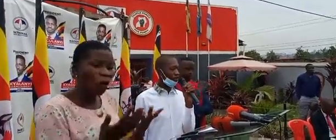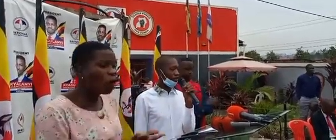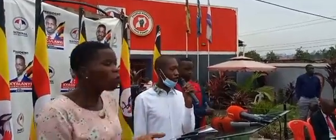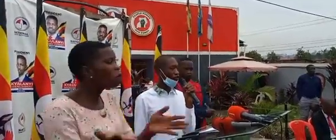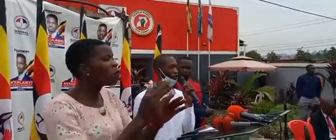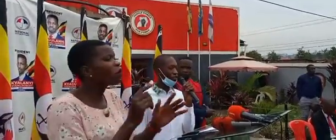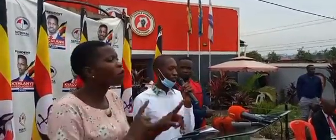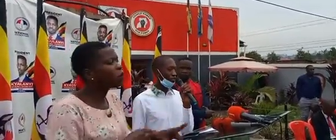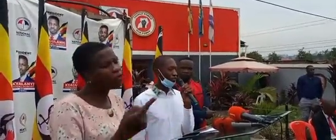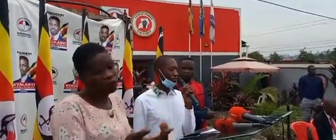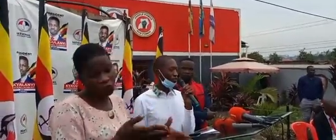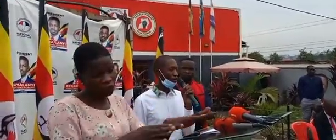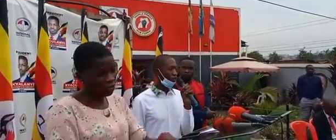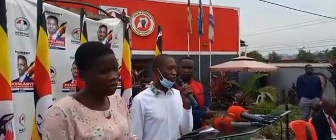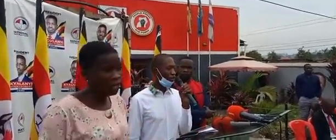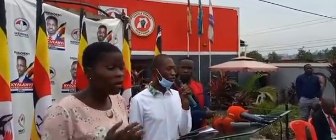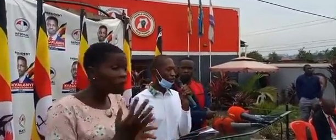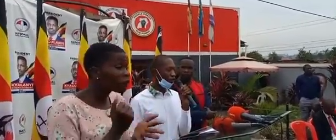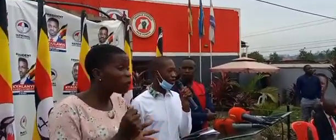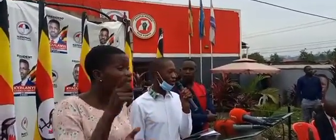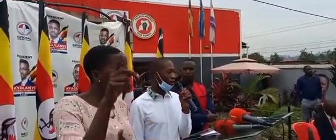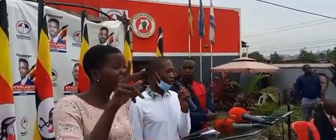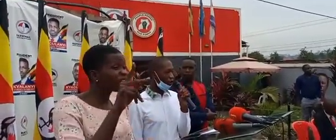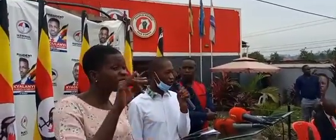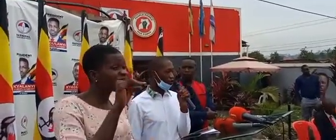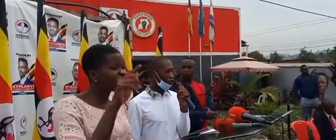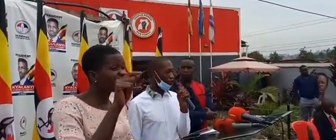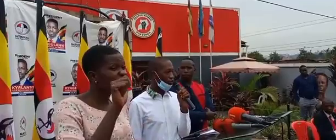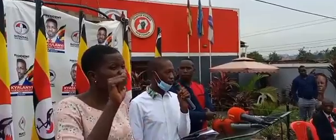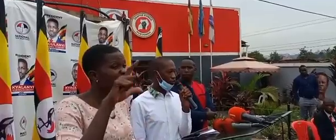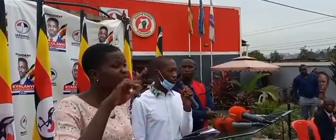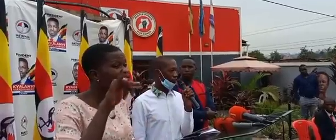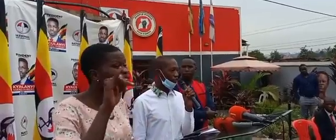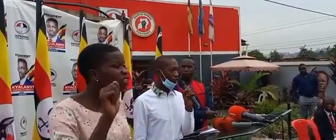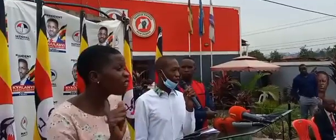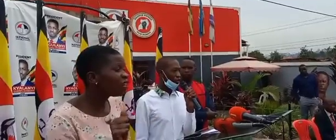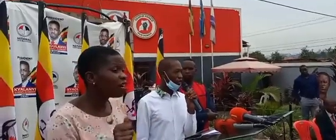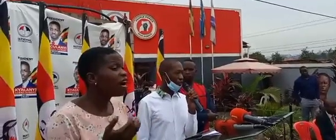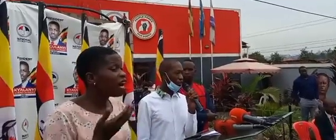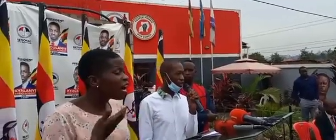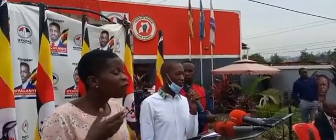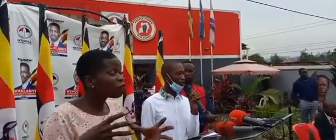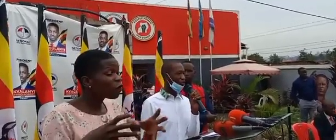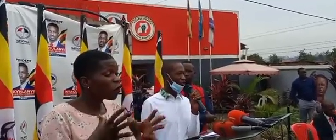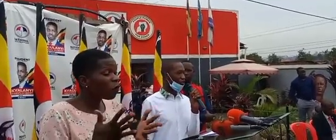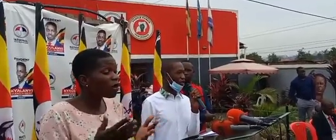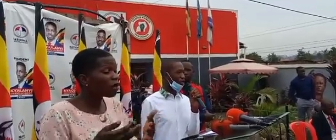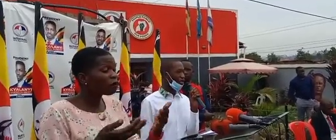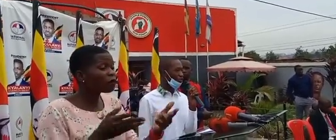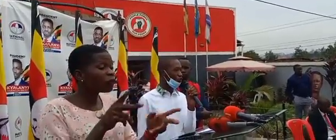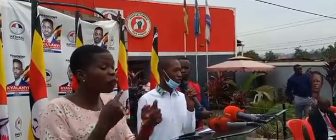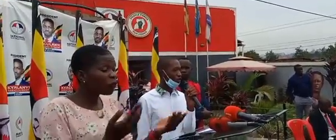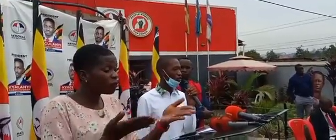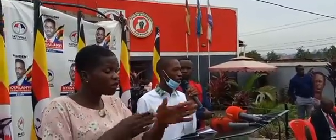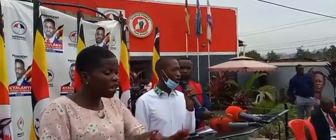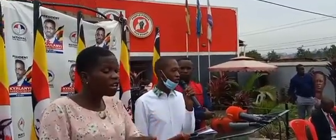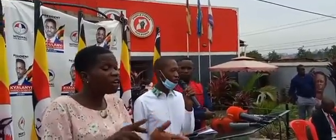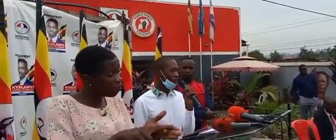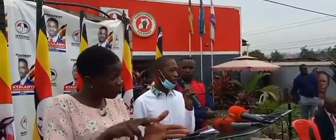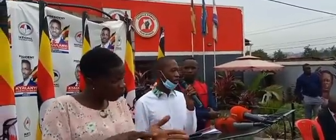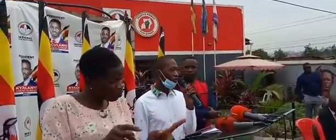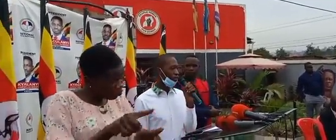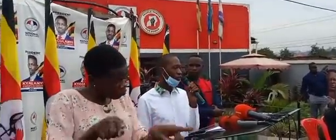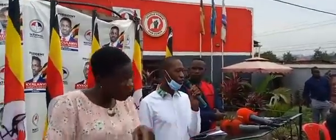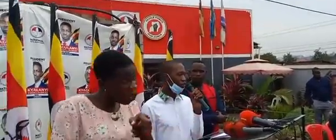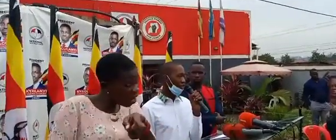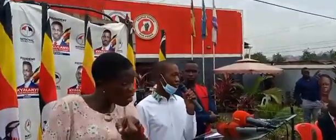ekitalya waliyo mmokyale era boofa bagamba bo bakola bukozi ripooti tewali mbeera nti bagenda kutya kubeera eri